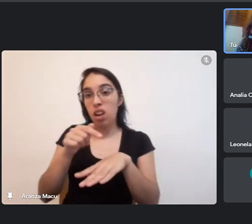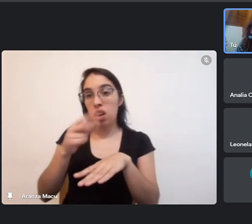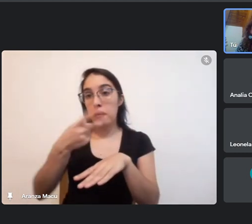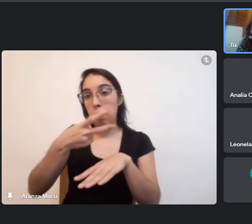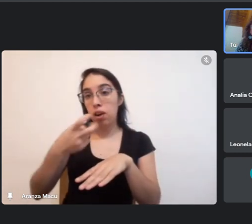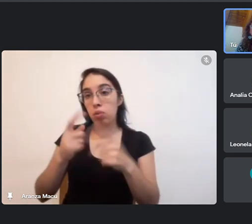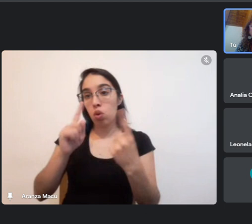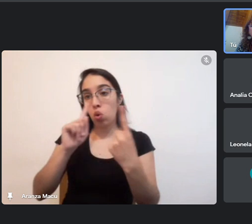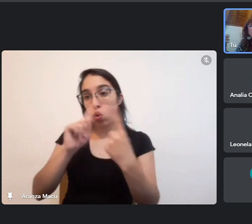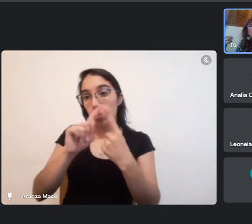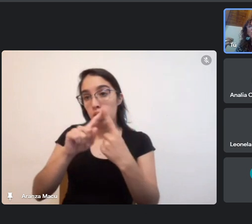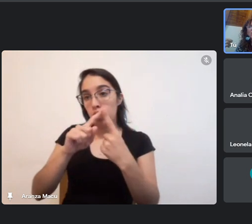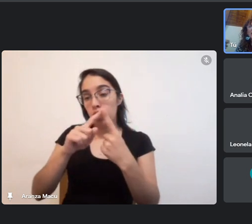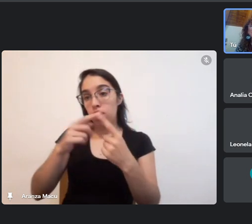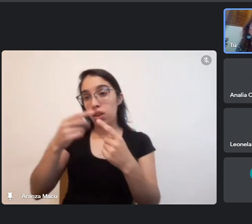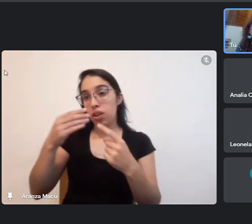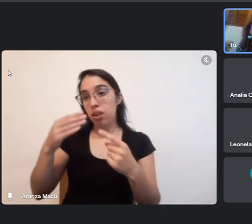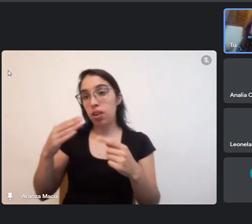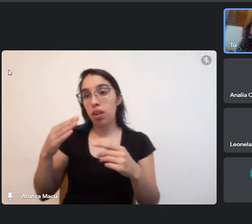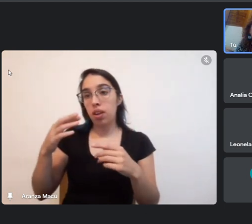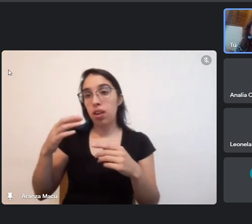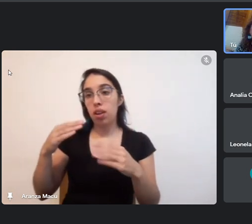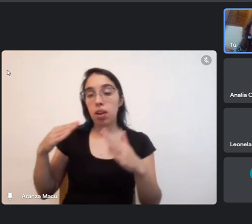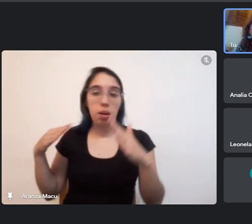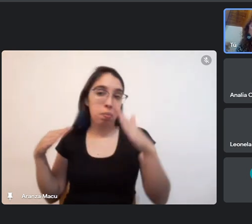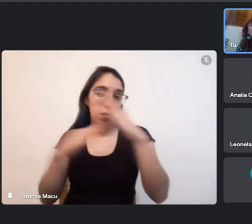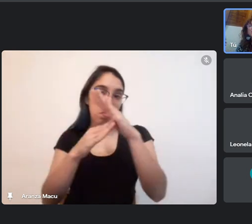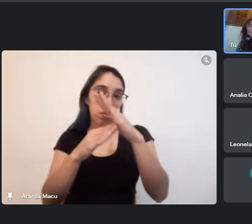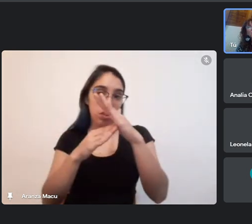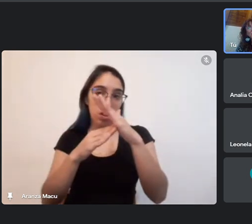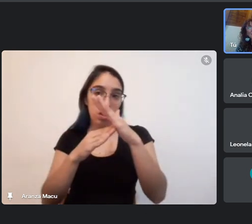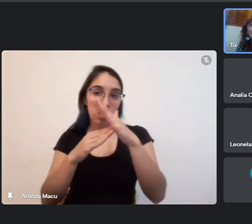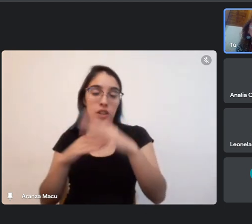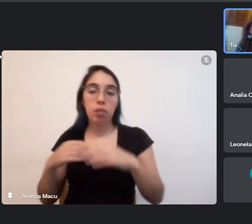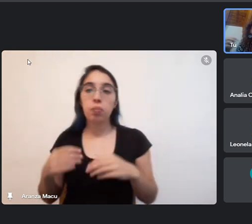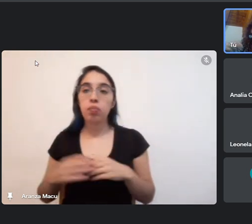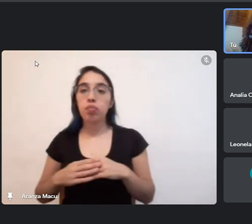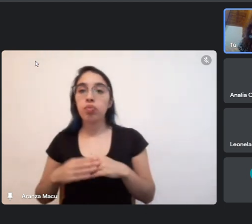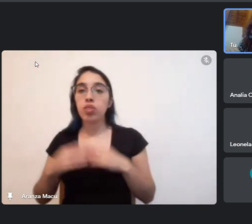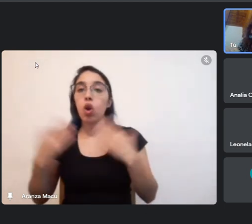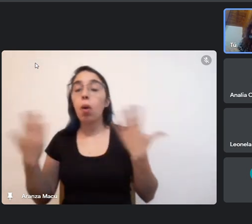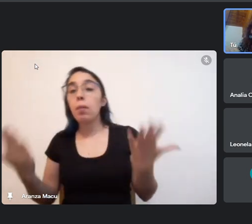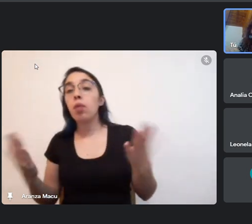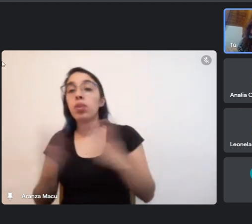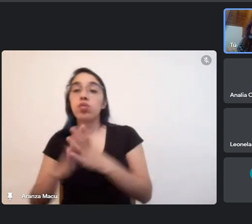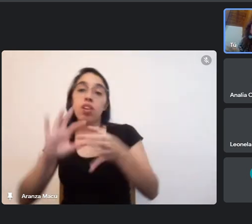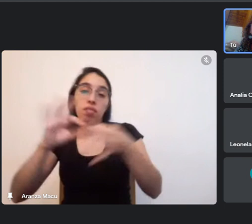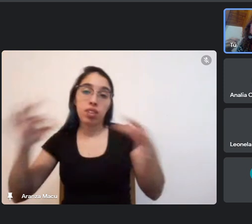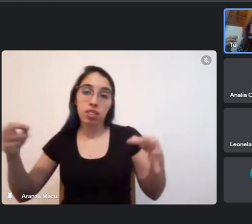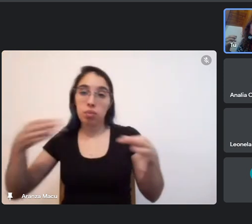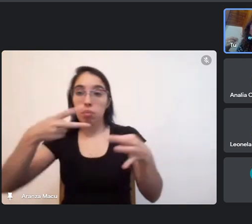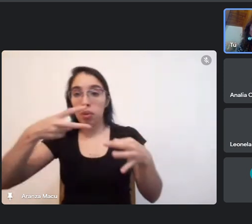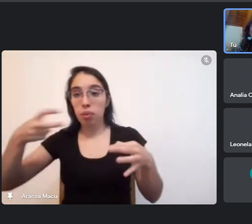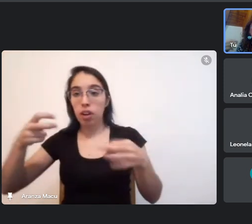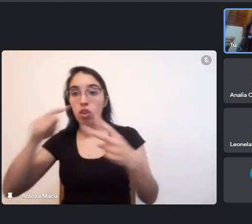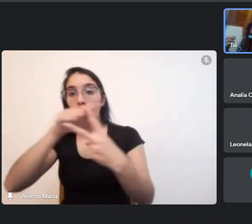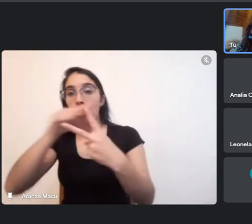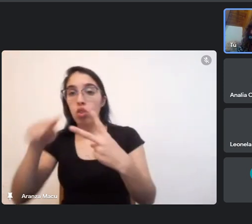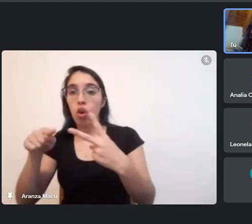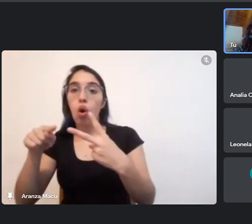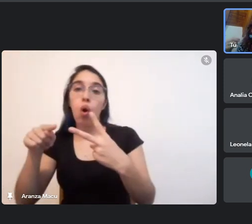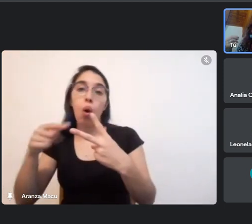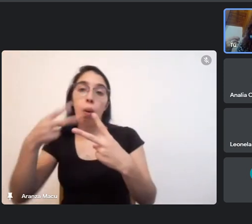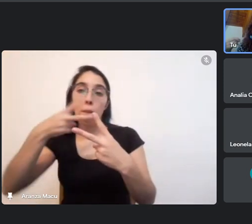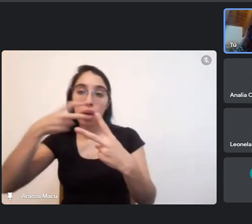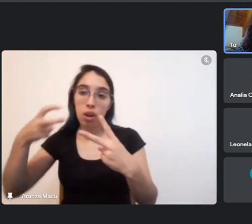con verbo modal y principal, verbo auxiliar y principal, verbo modal, auxiliar